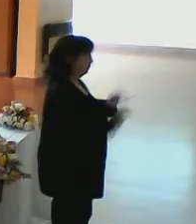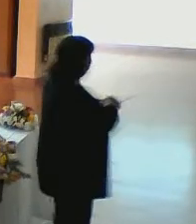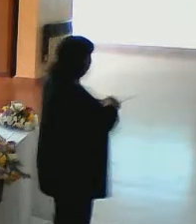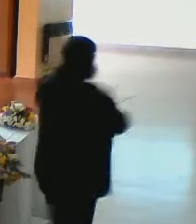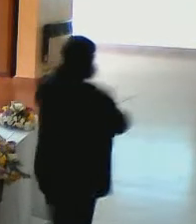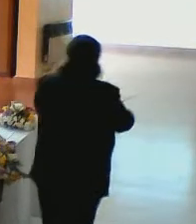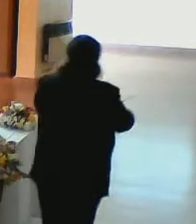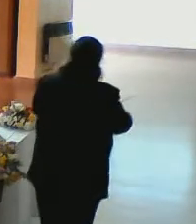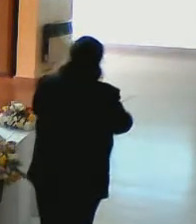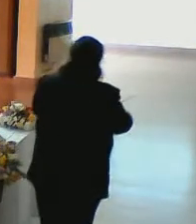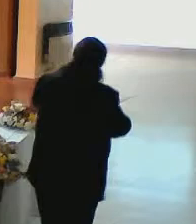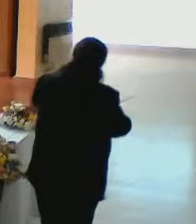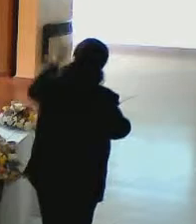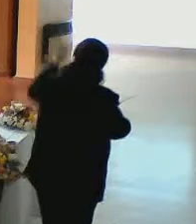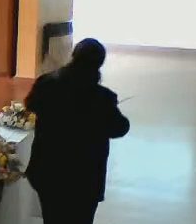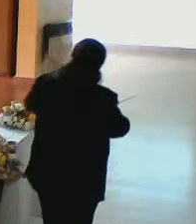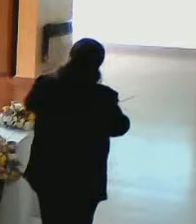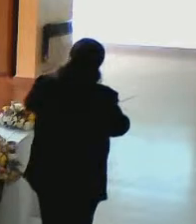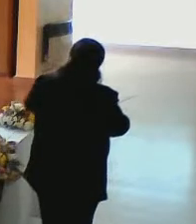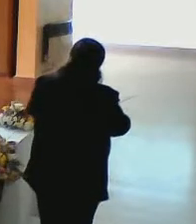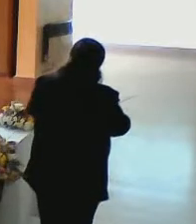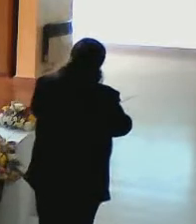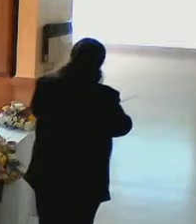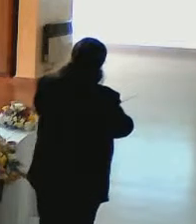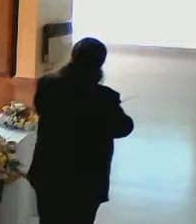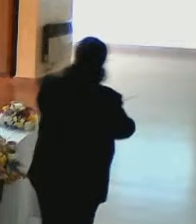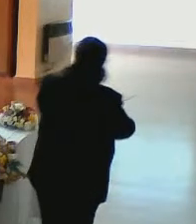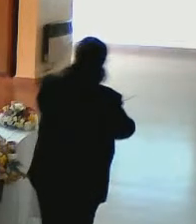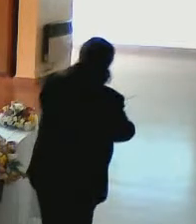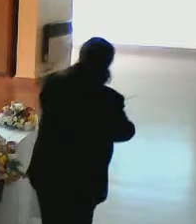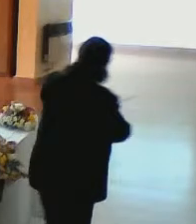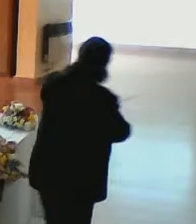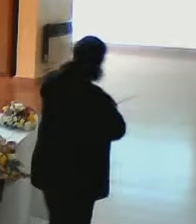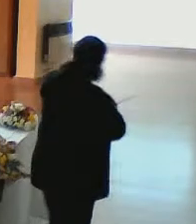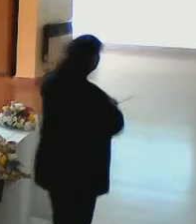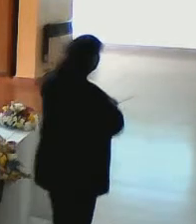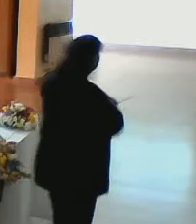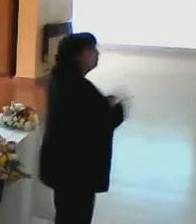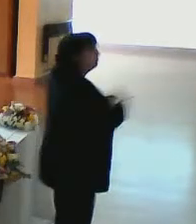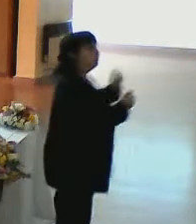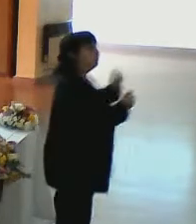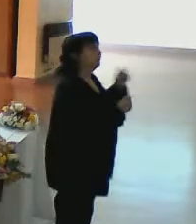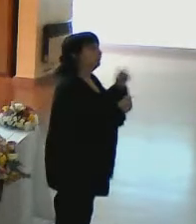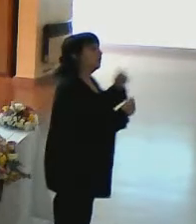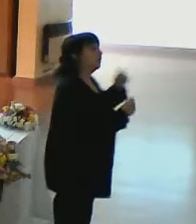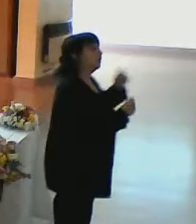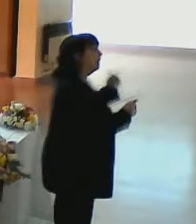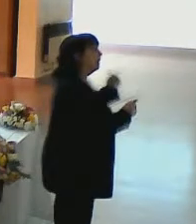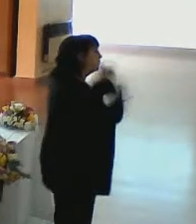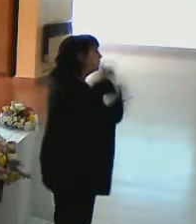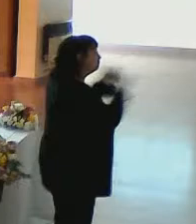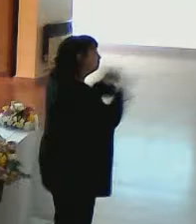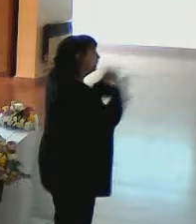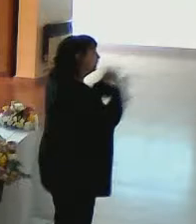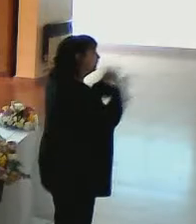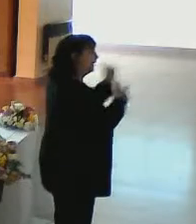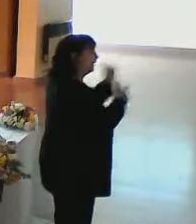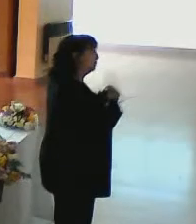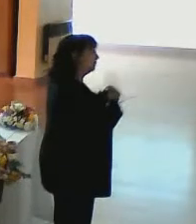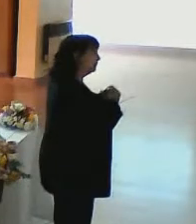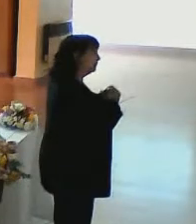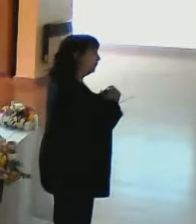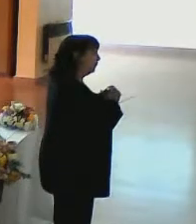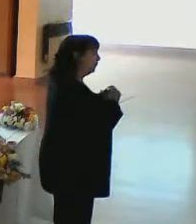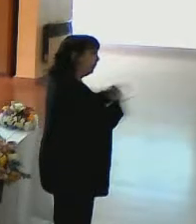Bueno, en cuanto a quién debe evaluar al niño, acá hemos puesto el pediatra y el docente. El pediatra o el médico